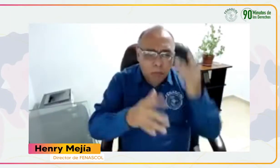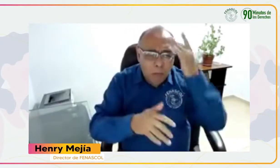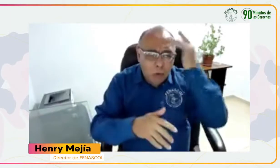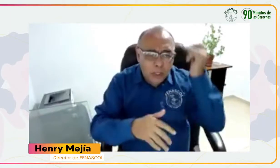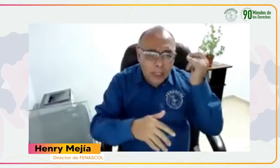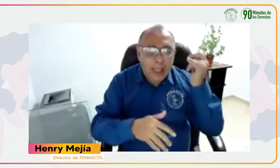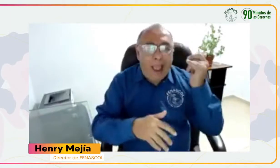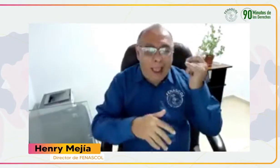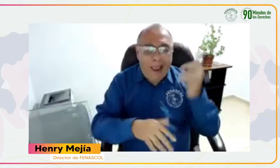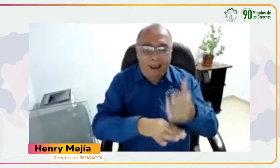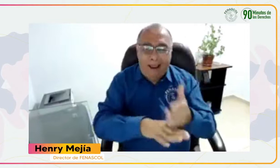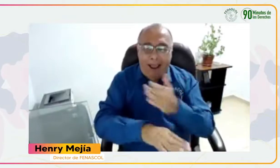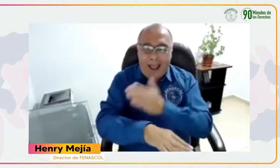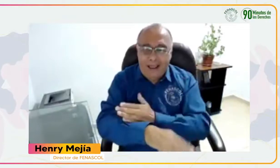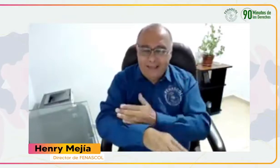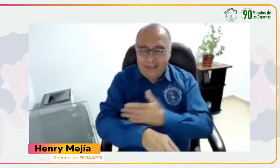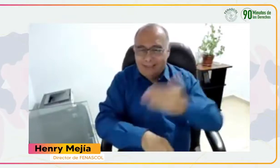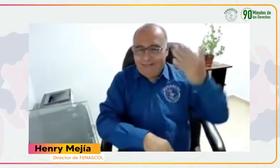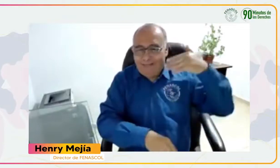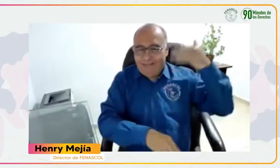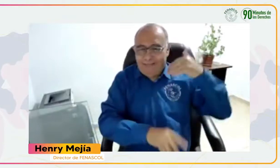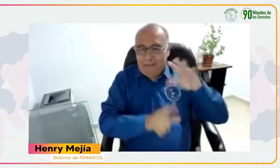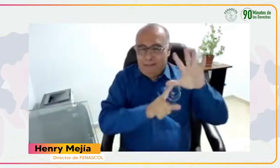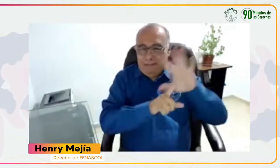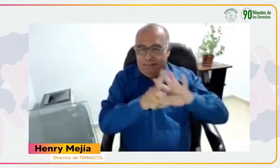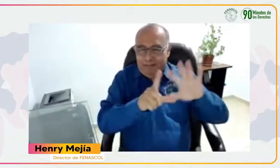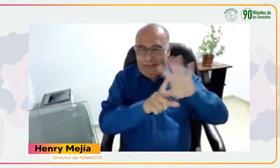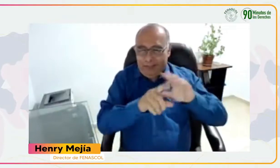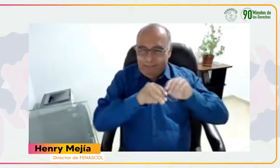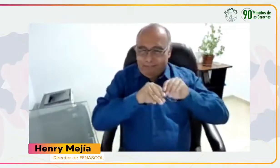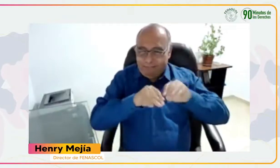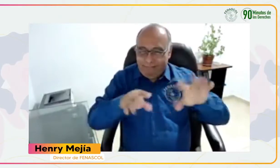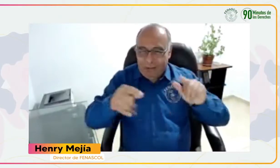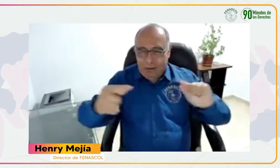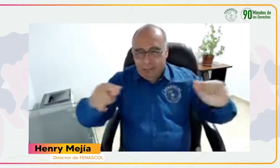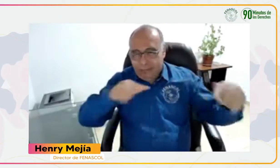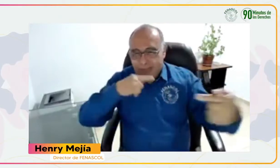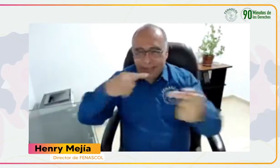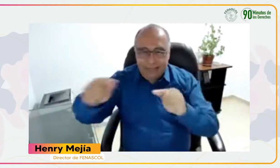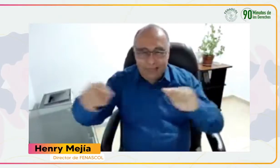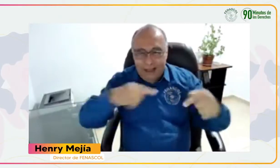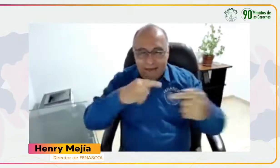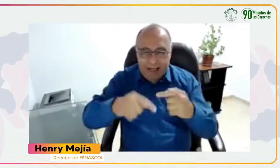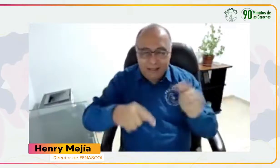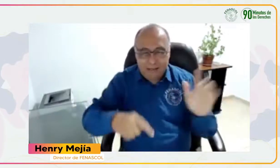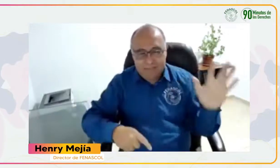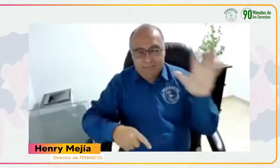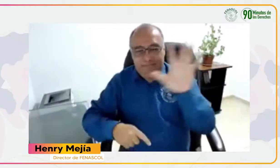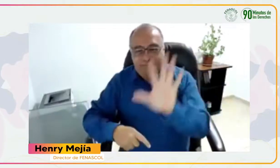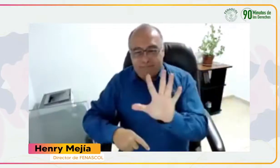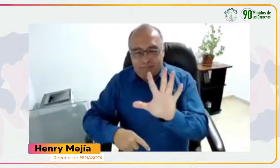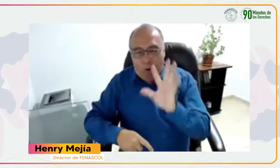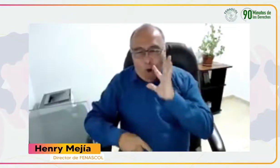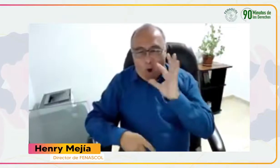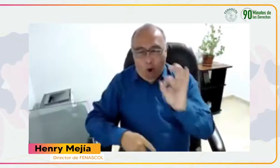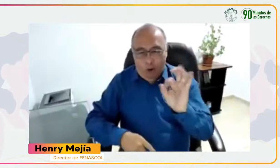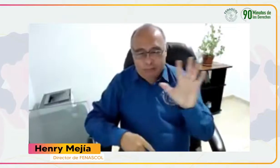incidencia política. Y esto se debe a que anteriormente nosotros hicimos difusiones de videos y se generó